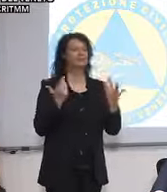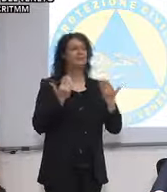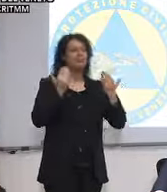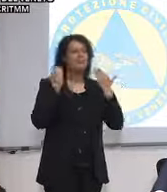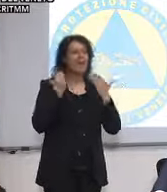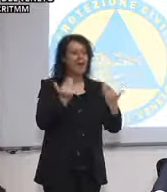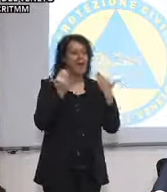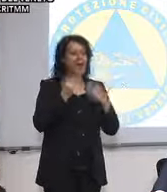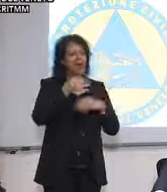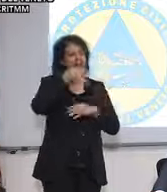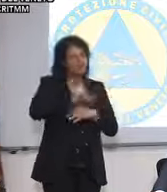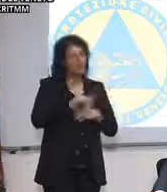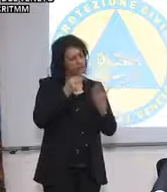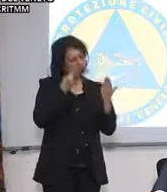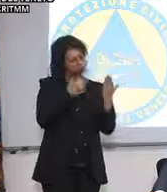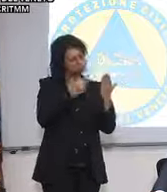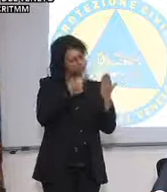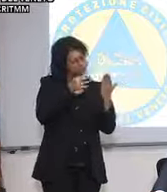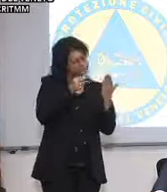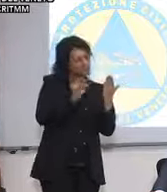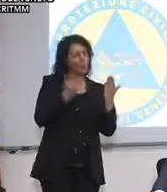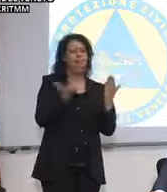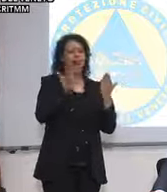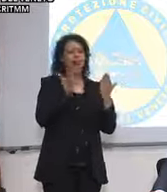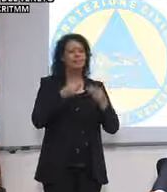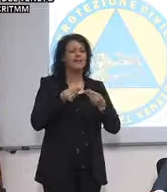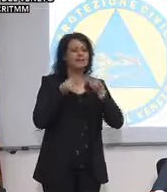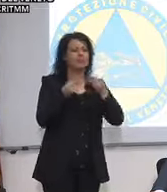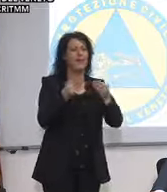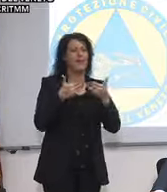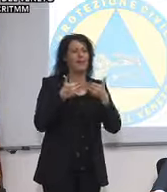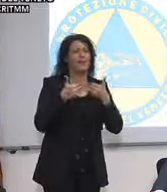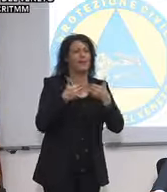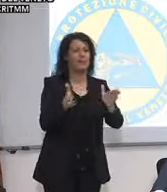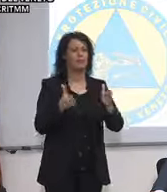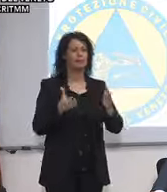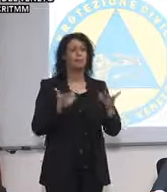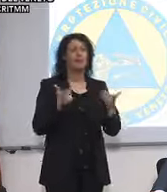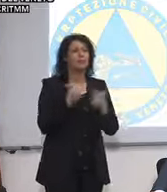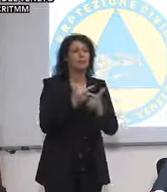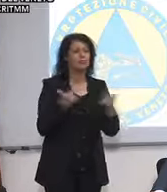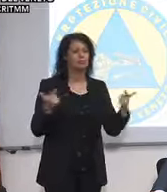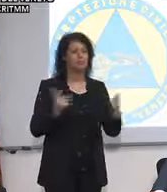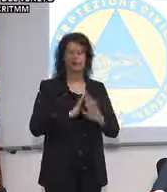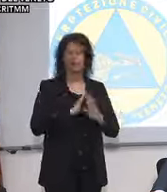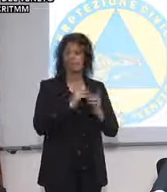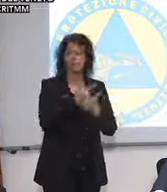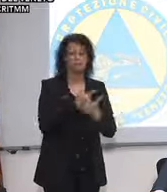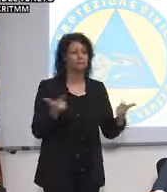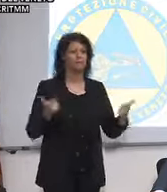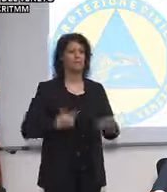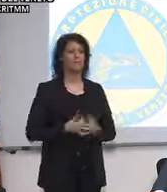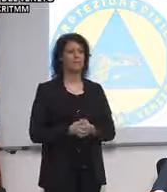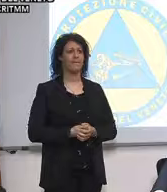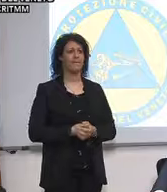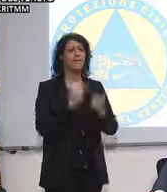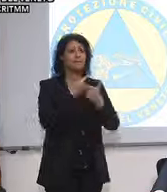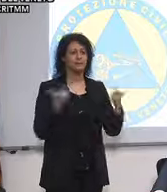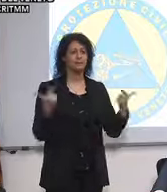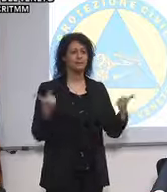piglia per cominciare a aprire l'attività, assumendoci le responsabilità. Così il commercio a dettaglio. Non